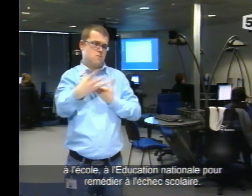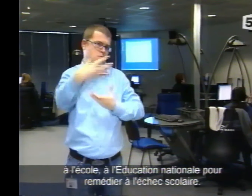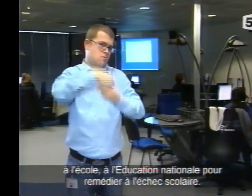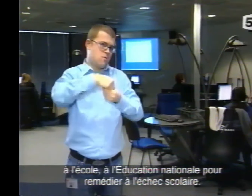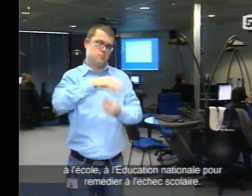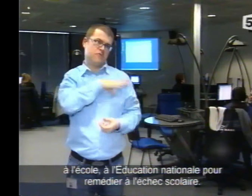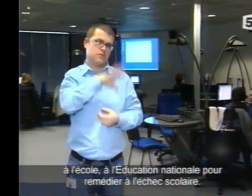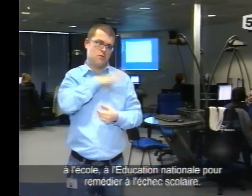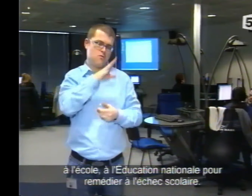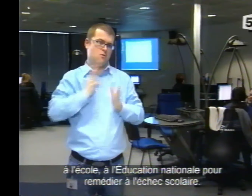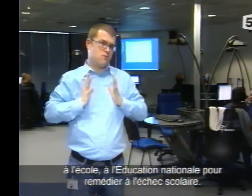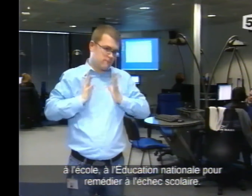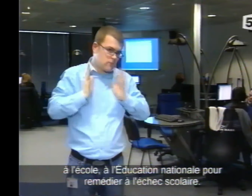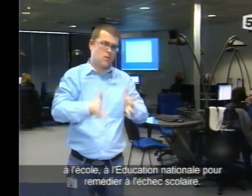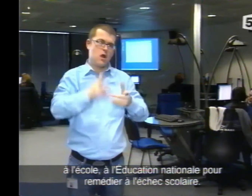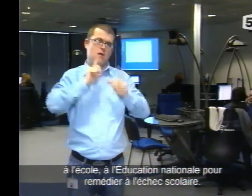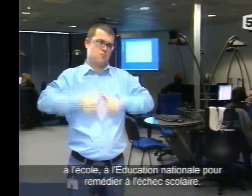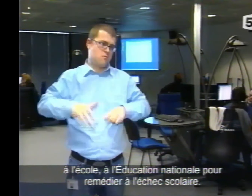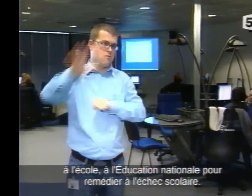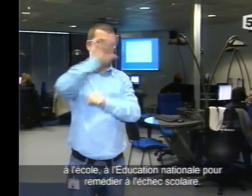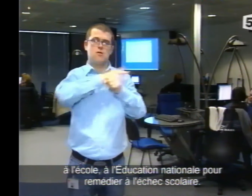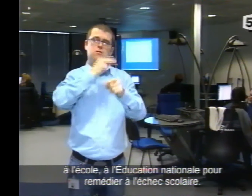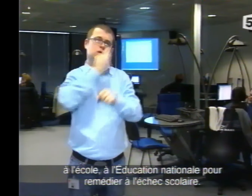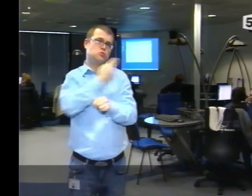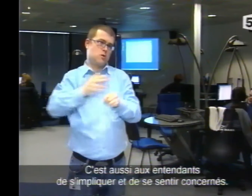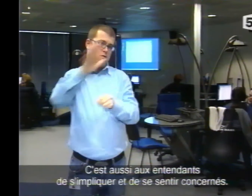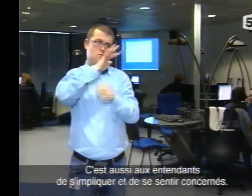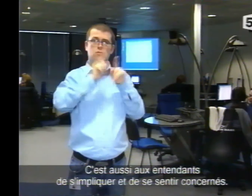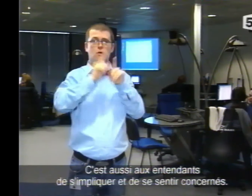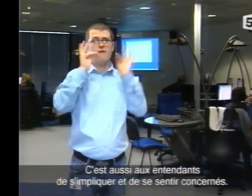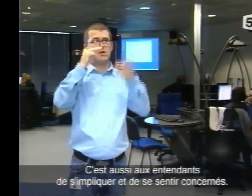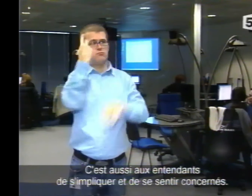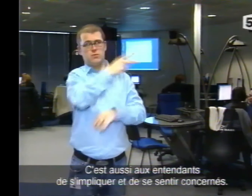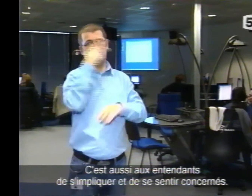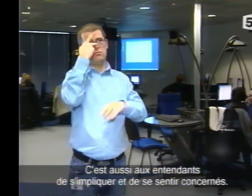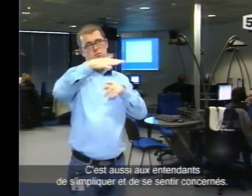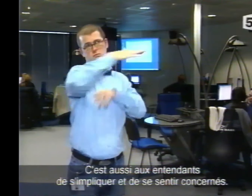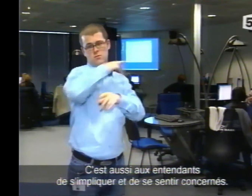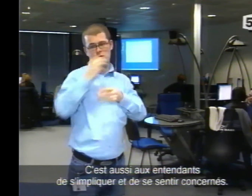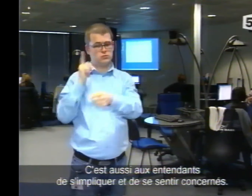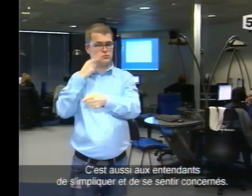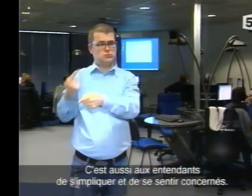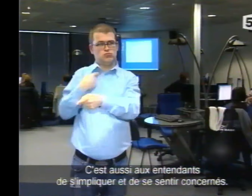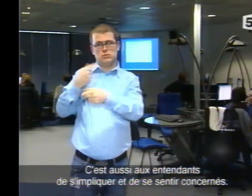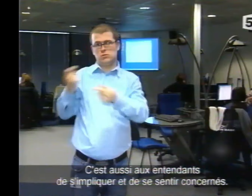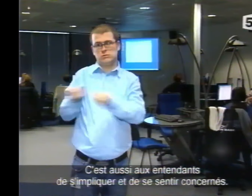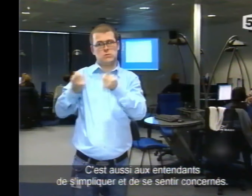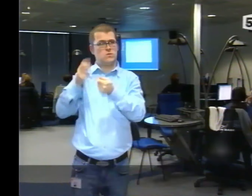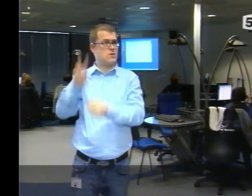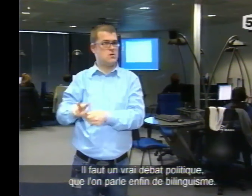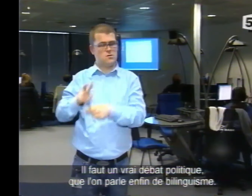l'éducation nationale, pour remédier à l'échec scolaire. C'est aussi aux entendants de s'impliquer et de se sentir concernés. Il faut